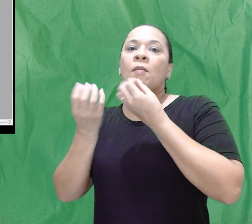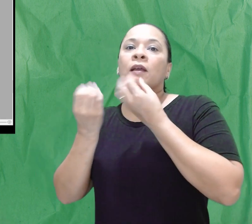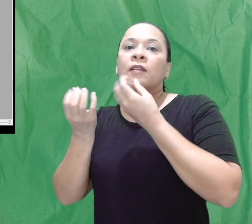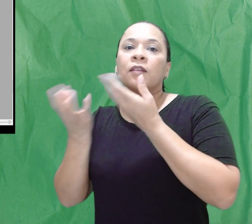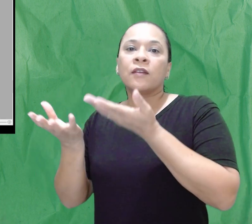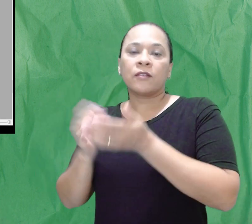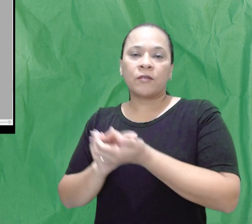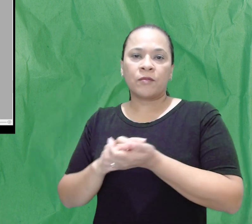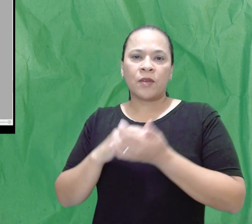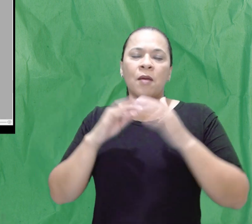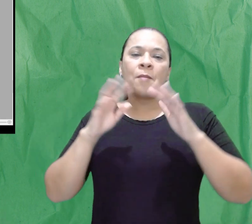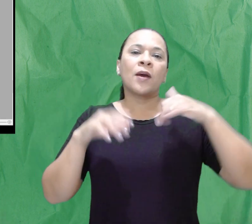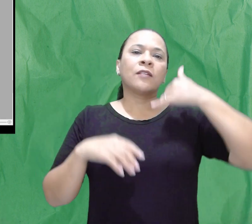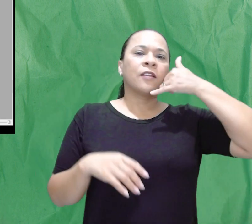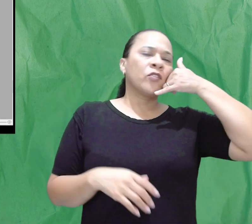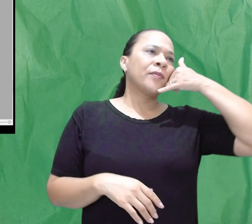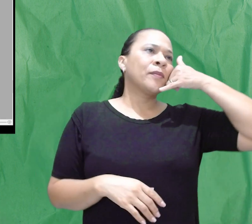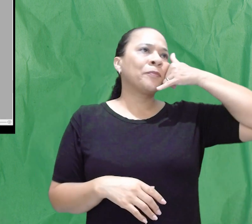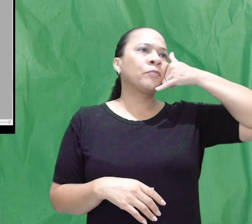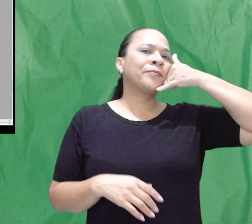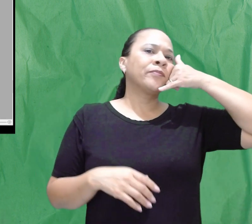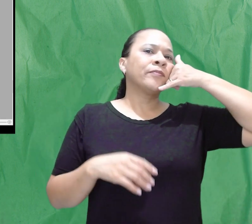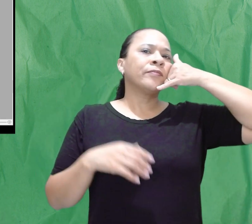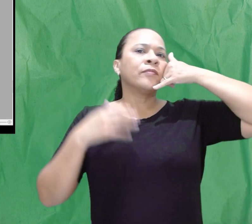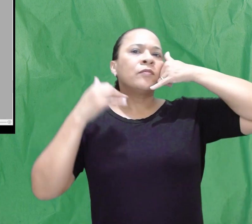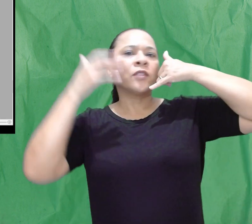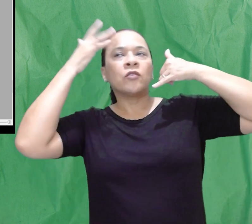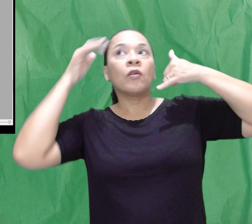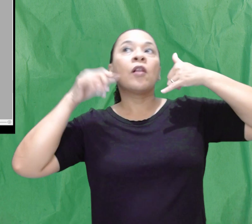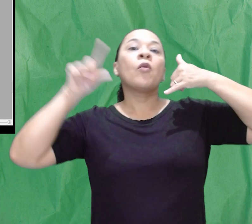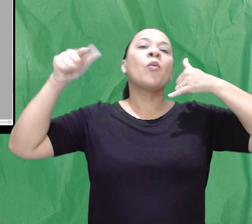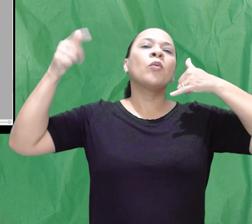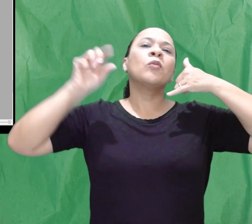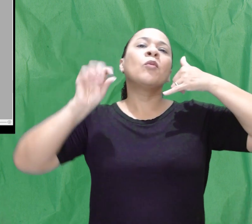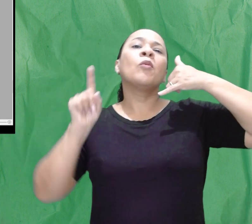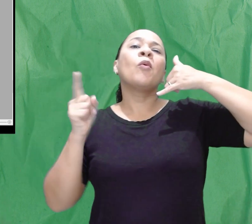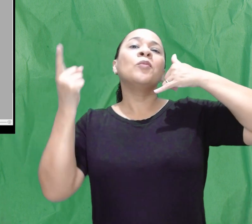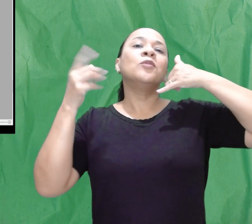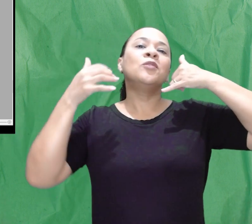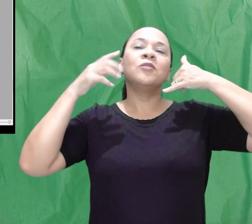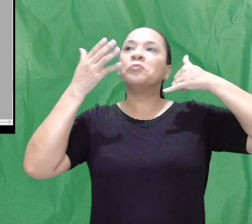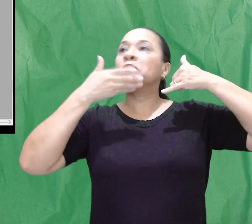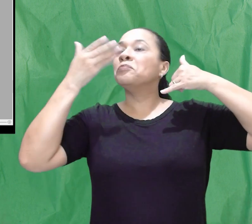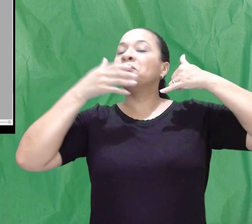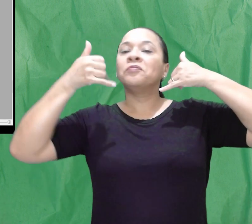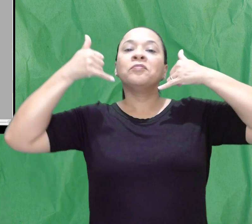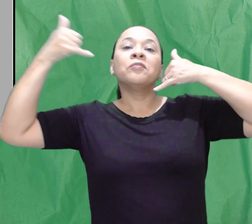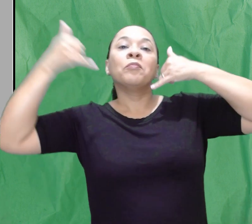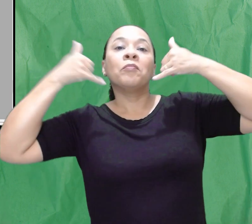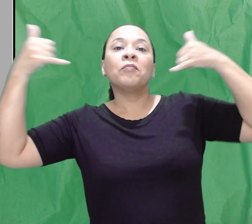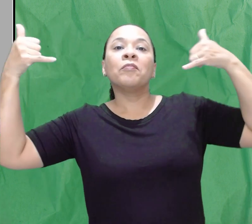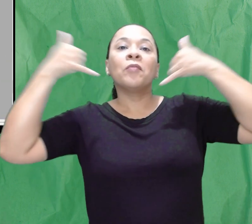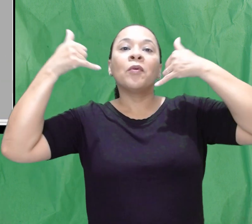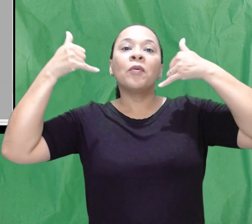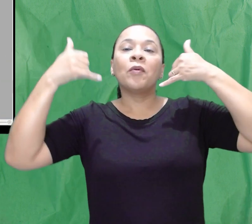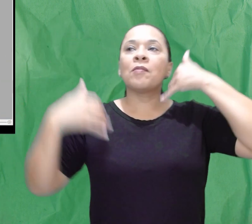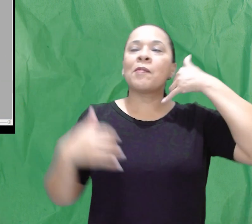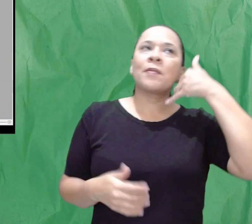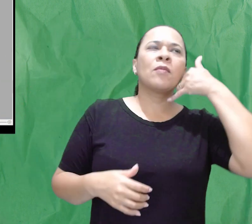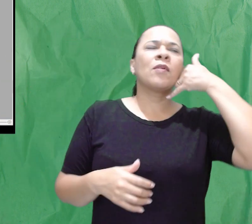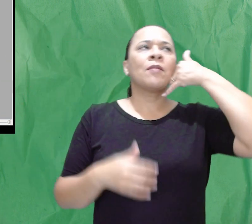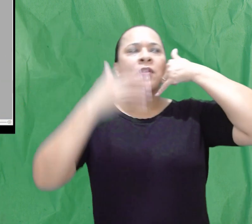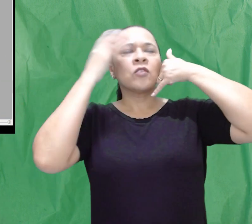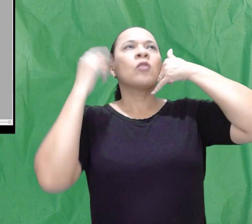no telefone, a gente não tem isso. A pessoa vai confiar na sua entonação, que também é muito importante. Mas